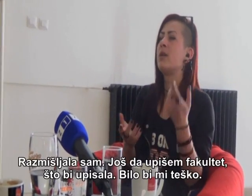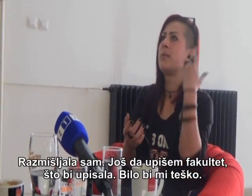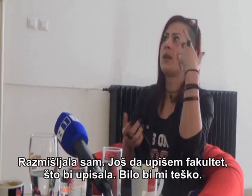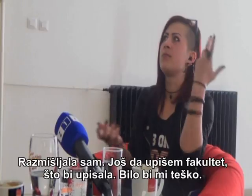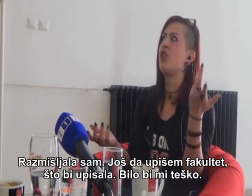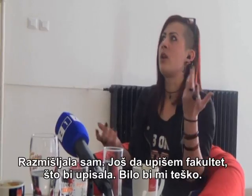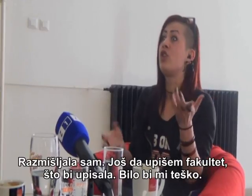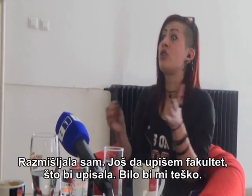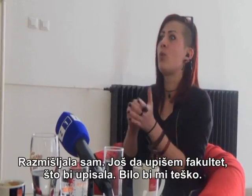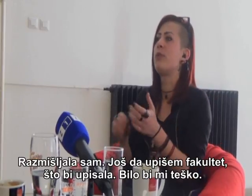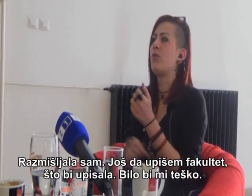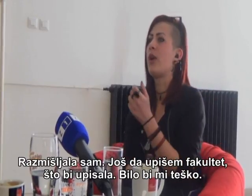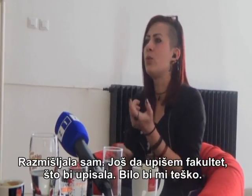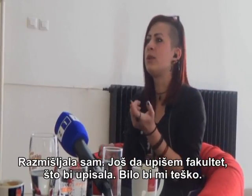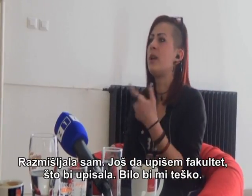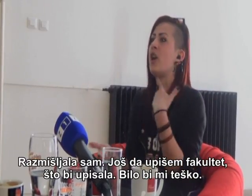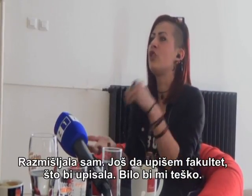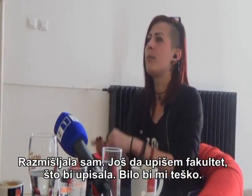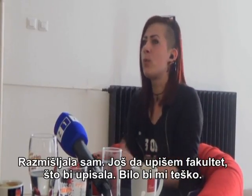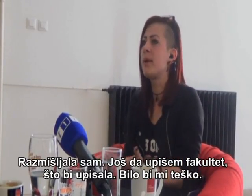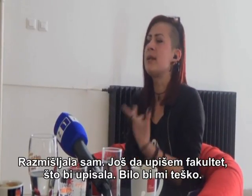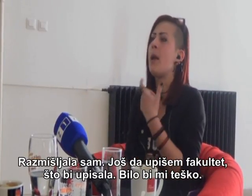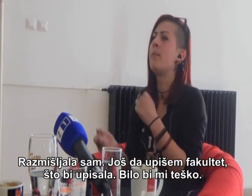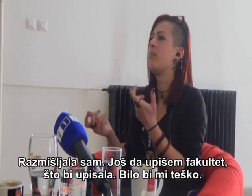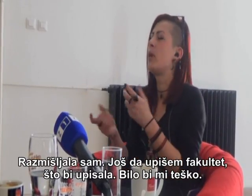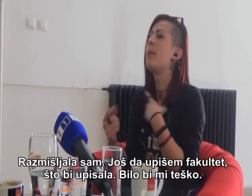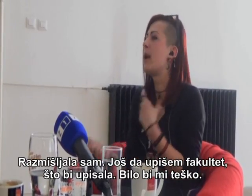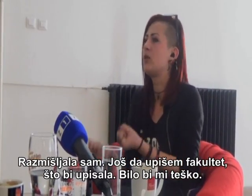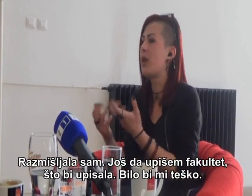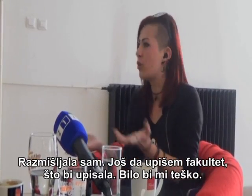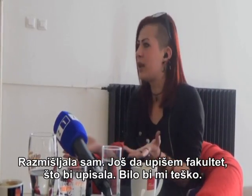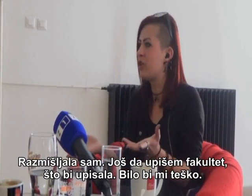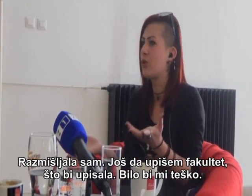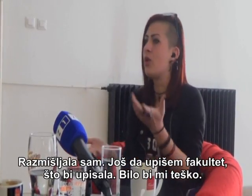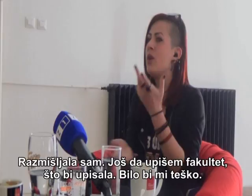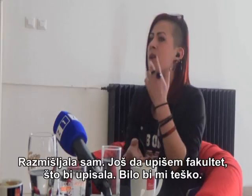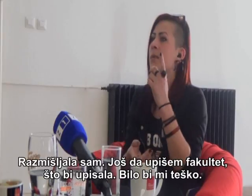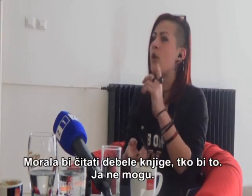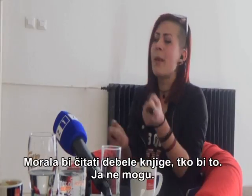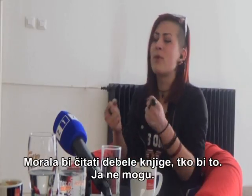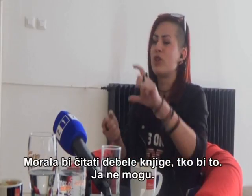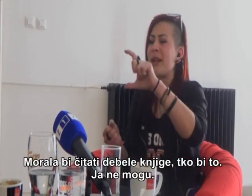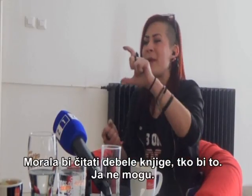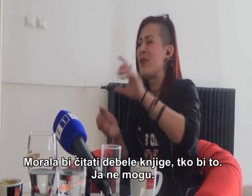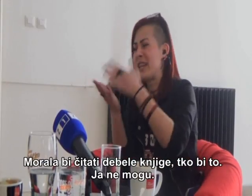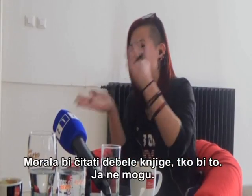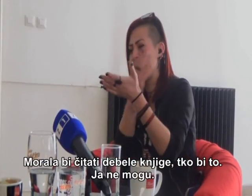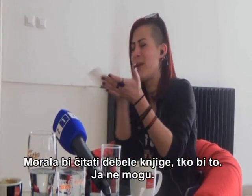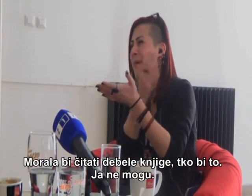sam ja mislila, ja sam upisao fakultet, a šta bi upisao? Bilo bi meni to tako teško. Morala bi učiti debeli knjigu jer